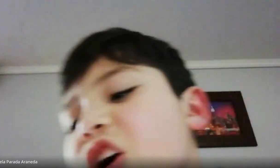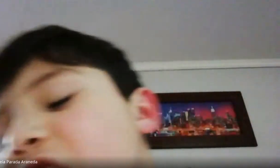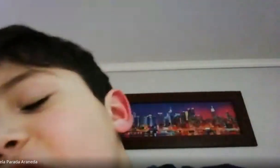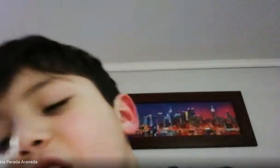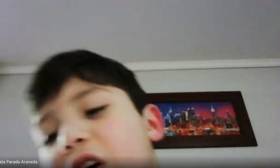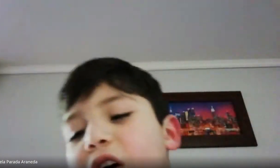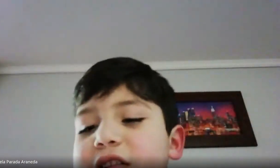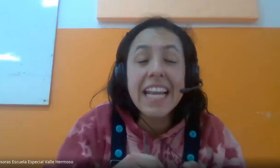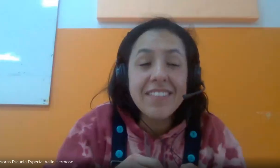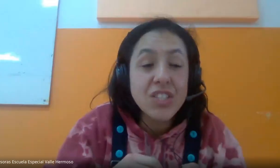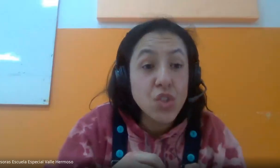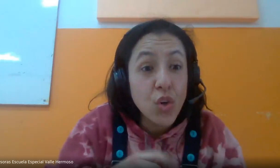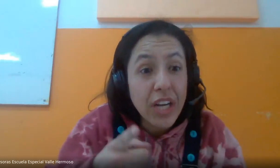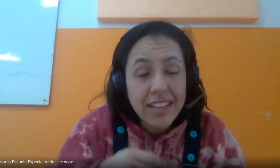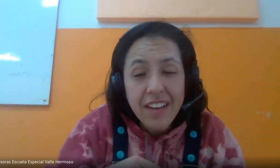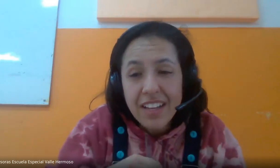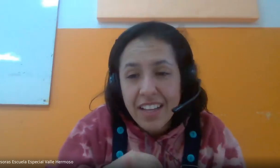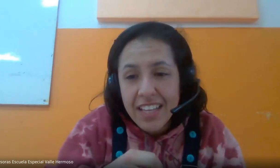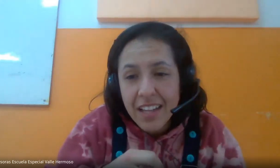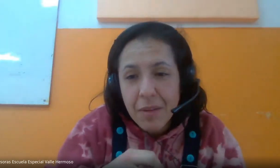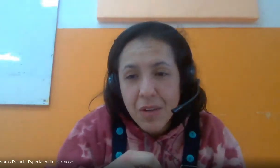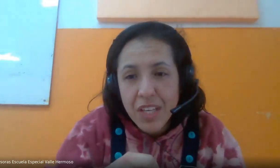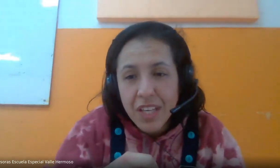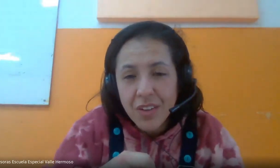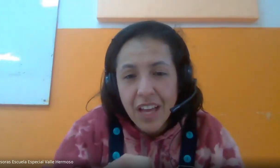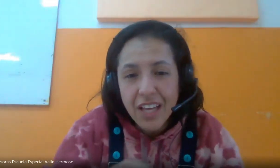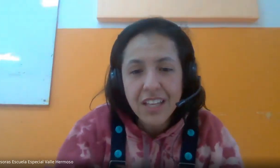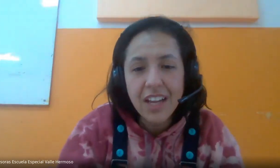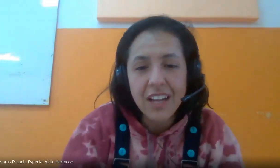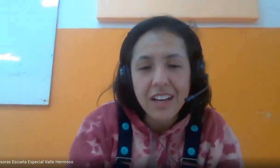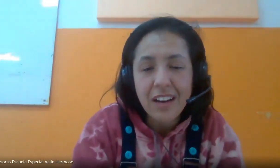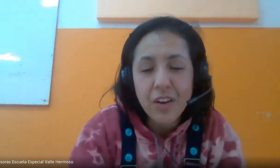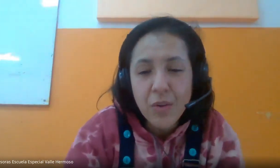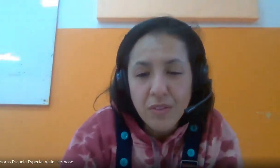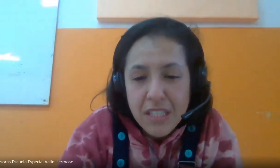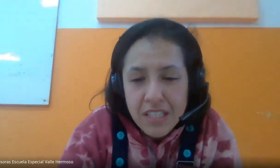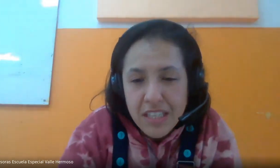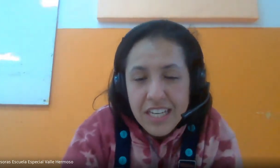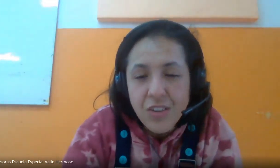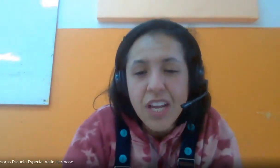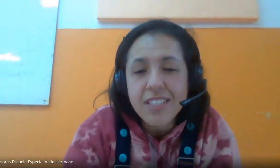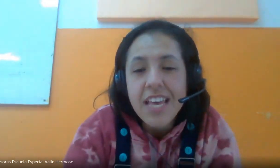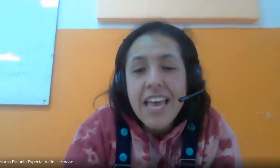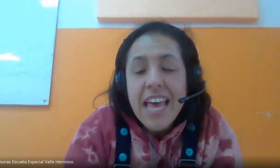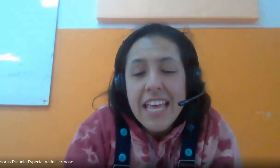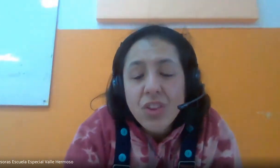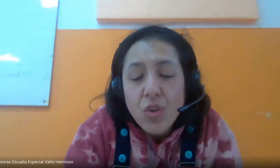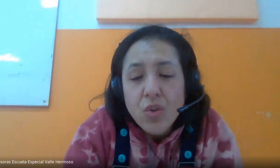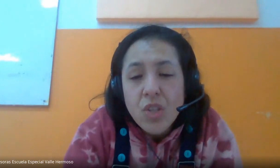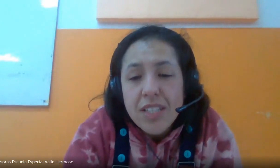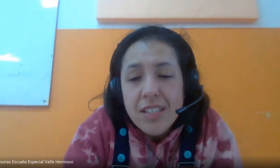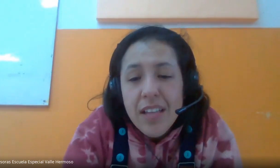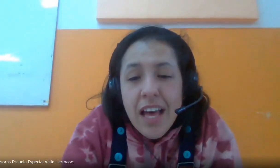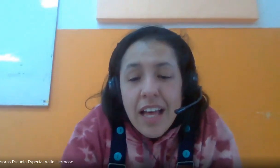Televisor. El televisor, la tablet, ahí que también lo dijeron, ahí lo dijo el Vicente y el Nicolás. Entonces,